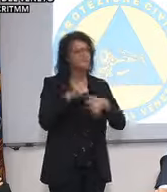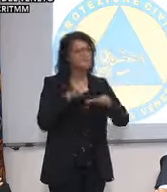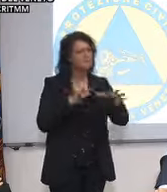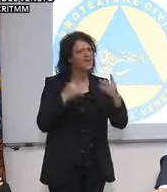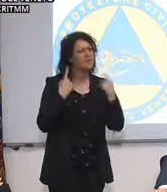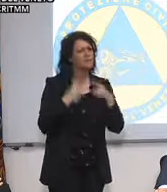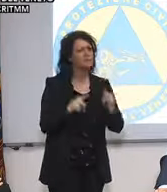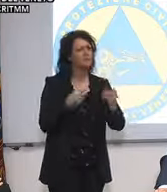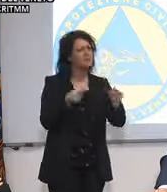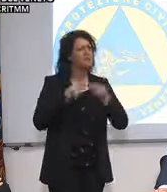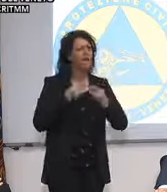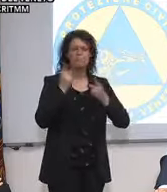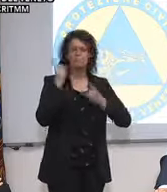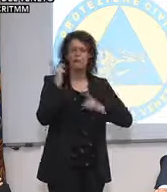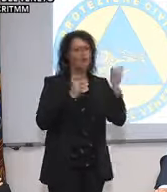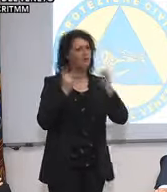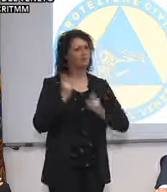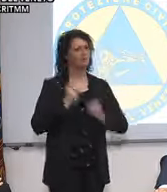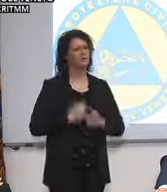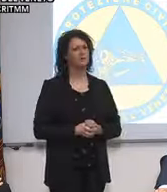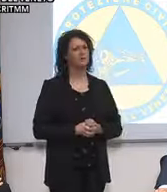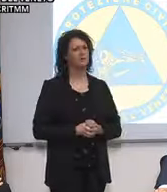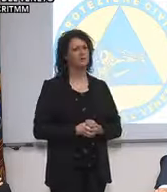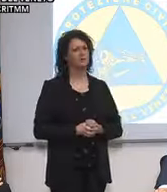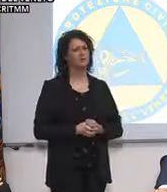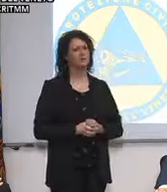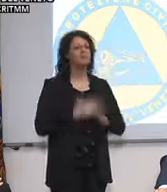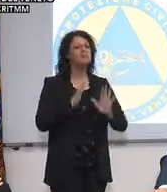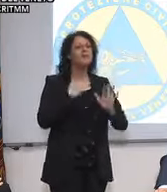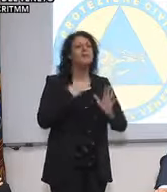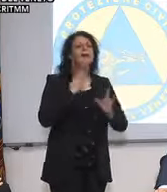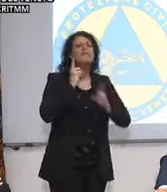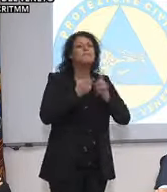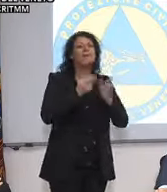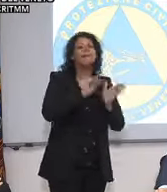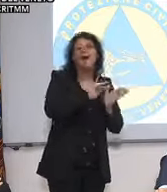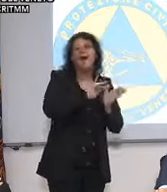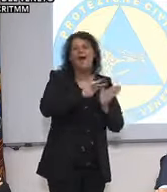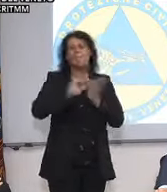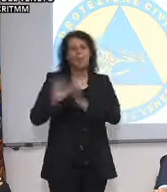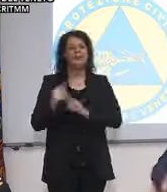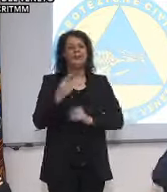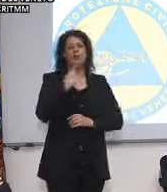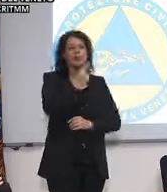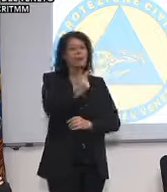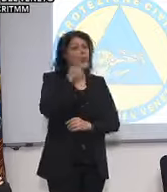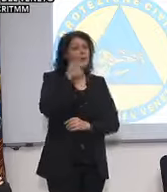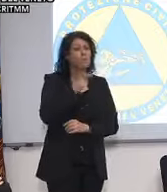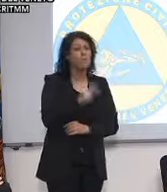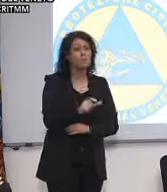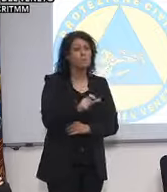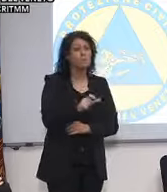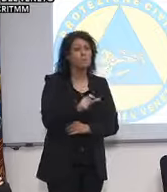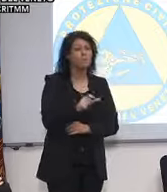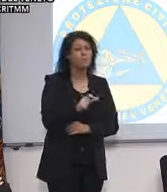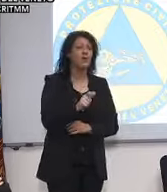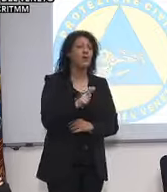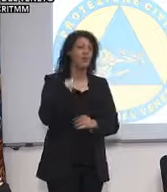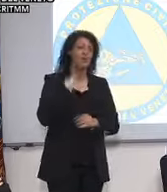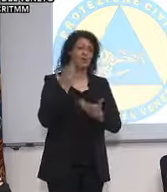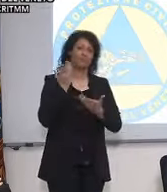è preoccupante, lo dico, cioè, fuori dalla politica, guarda, cioè, lo dico semplicemente perché invito veramente a rovesciare